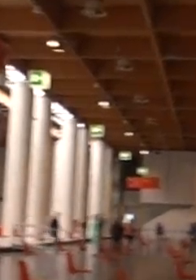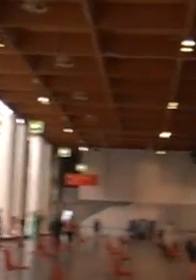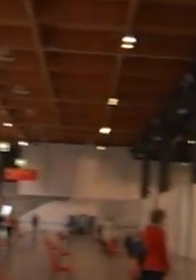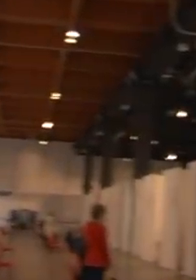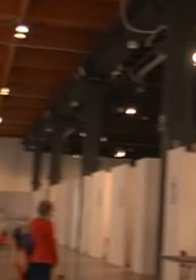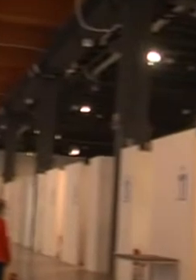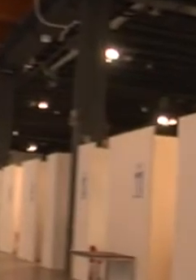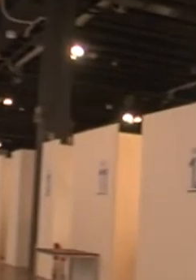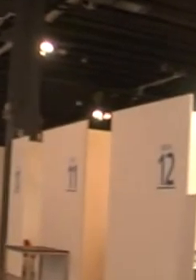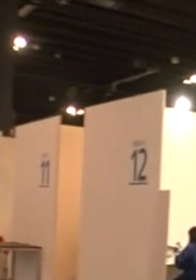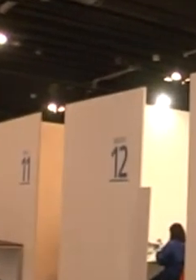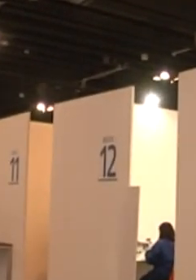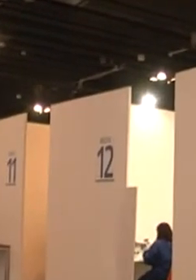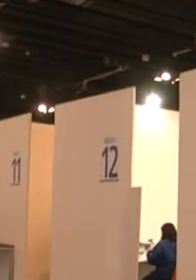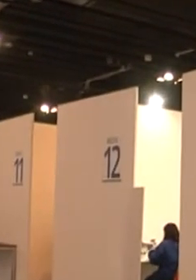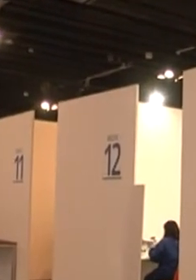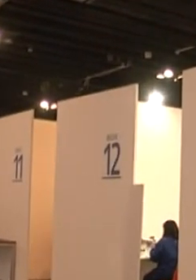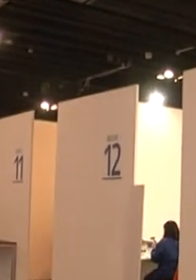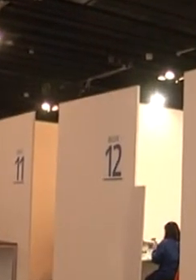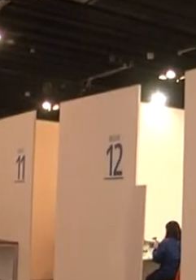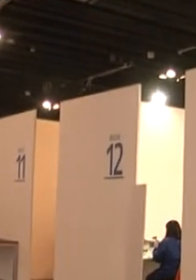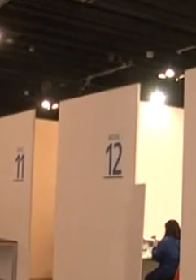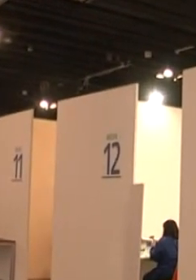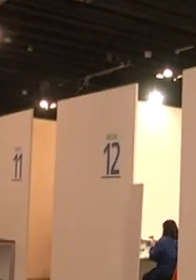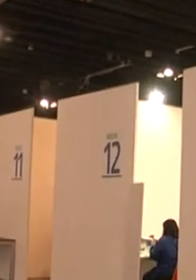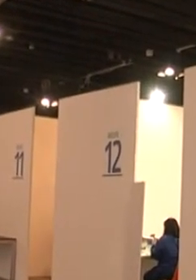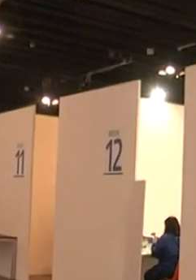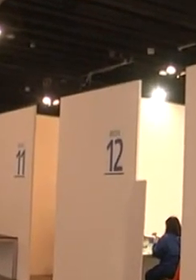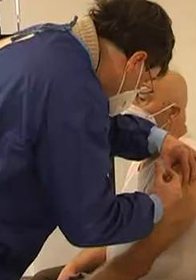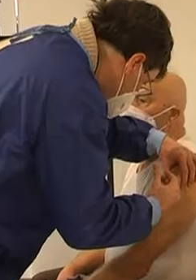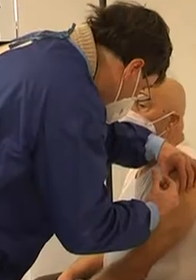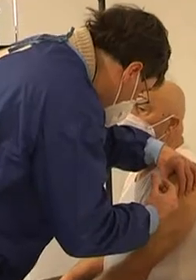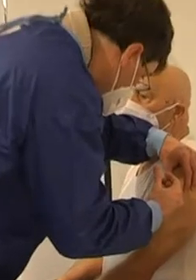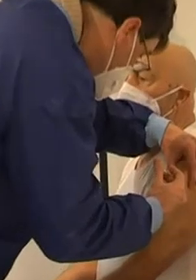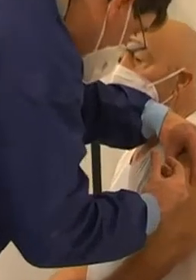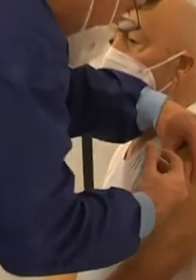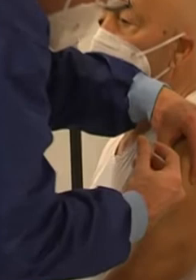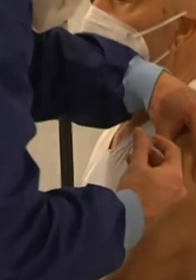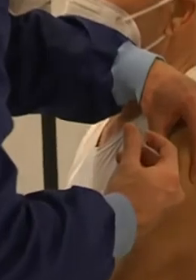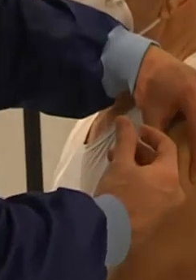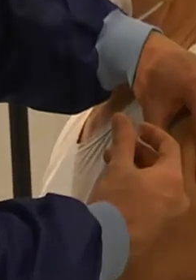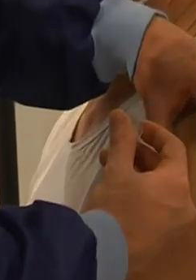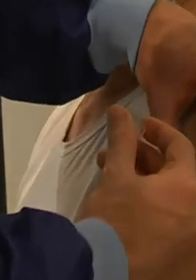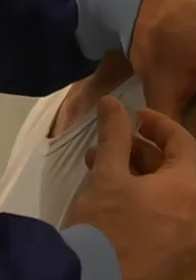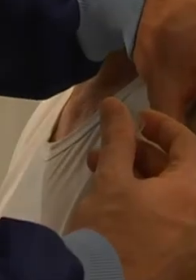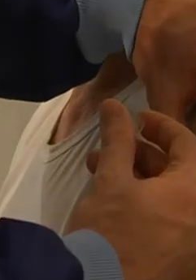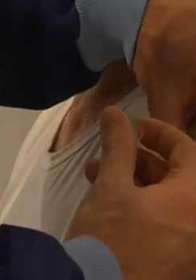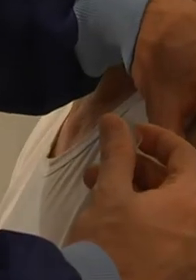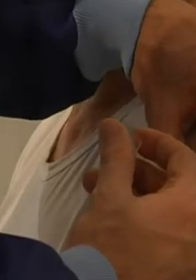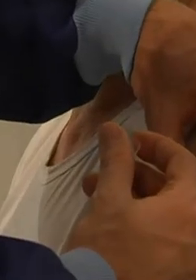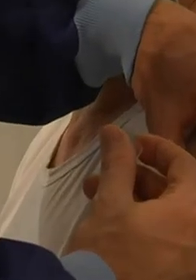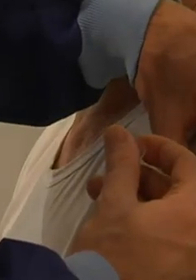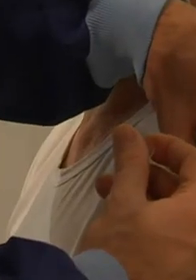un'accelerata decisiva alla campagna di vaccinazione però è importante anche che le fasce d'età di turno non aspettino a